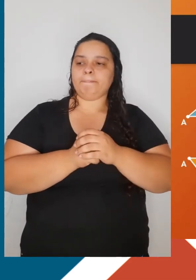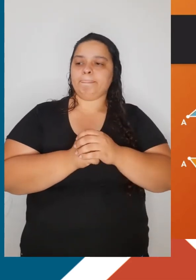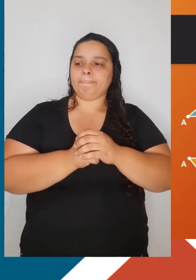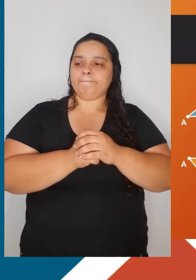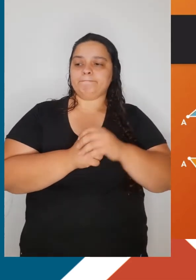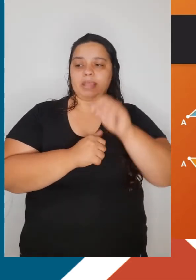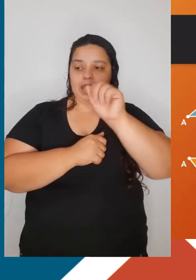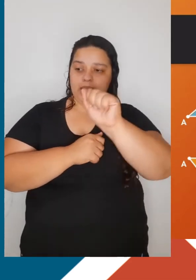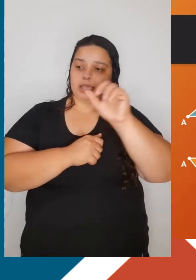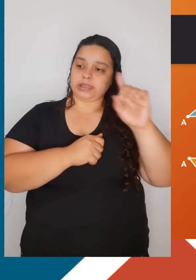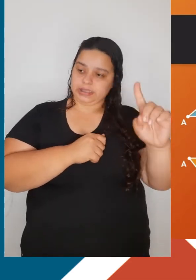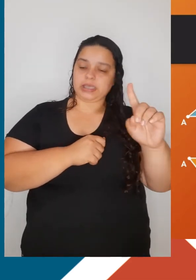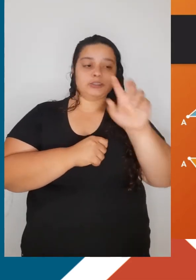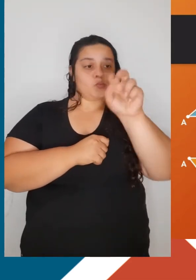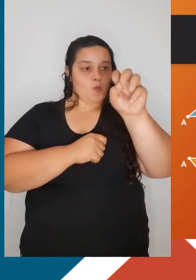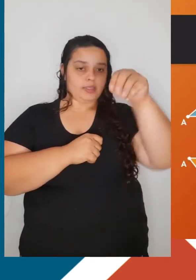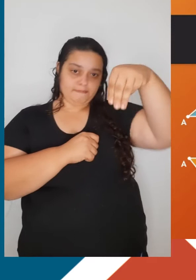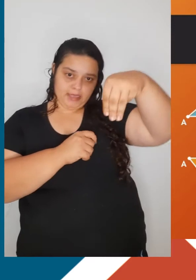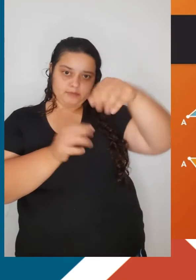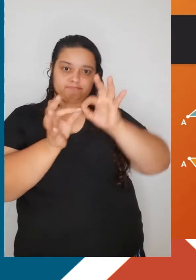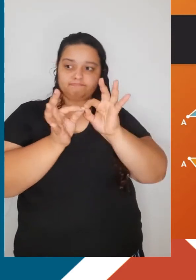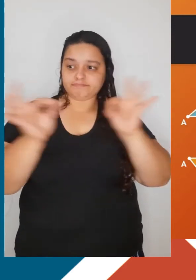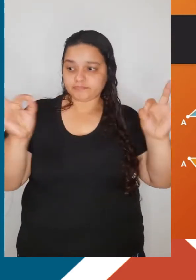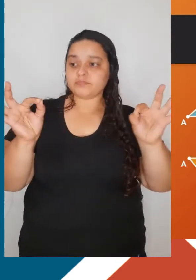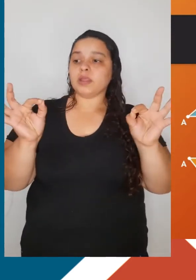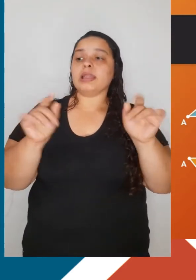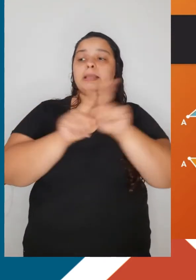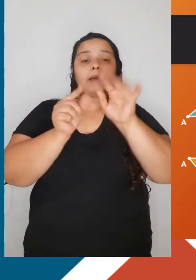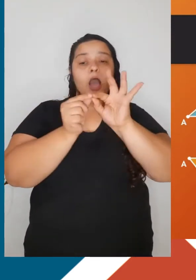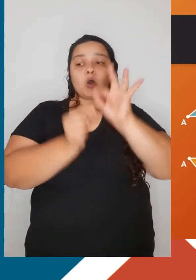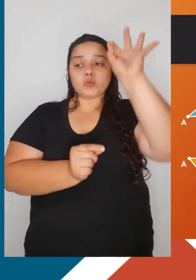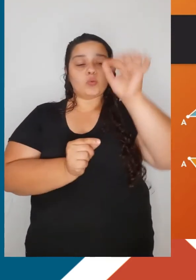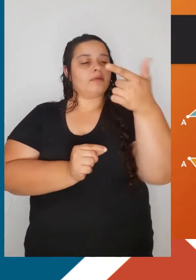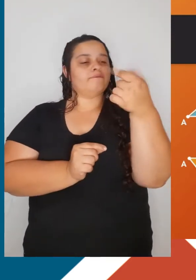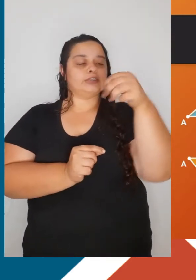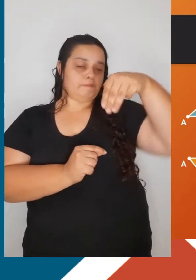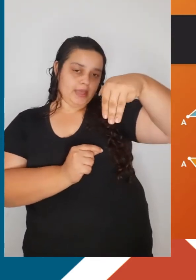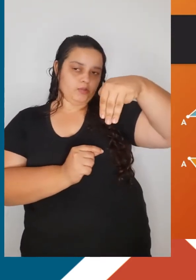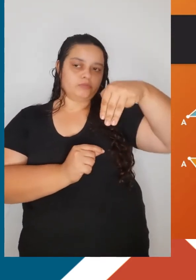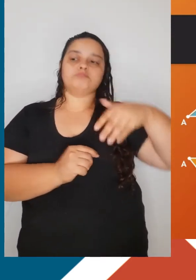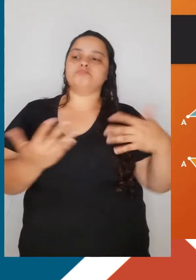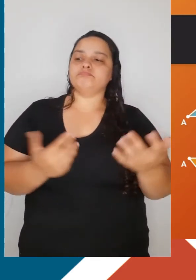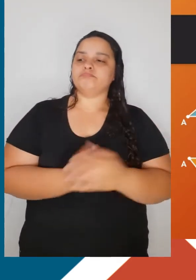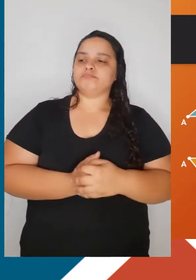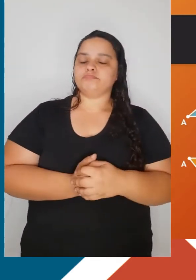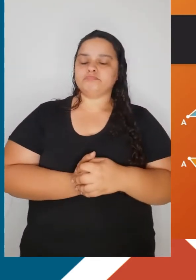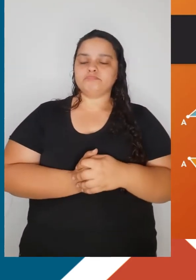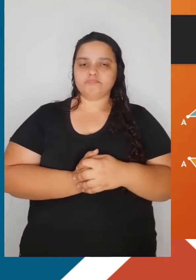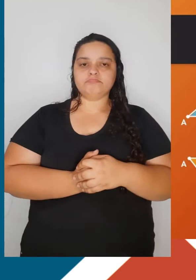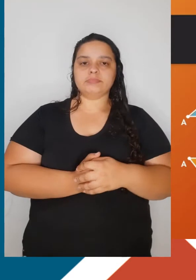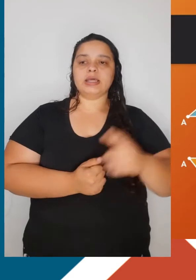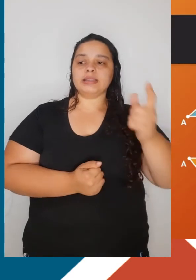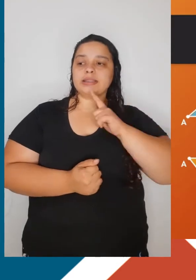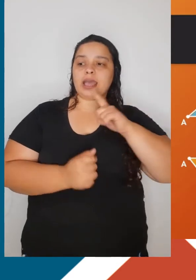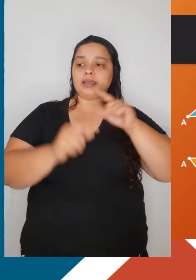base o segmento AD, que mede 50 metros, e sua altura, que mede 20 metros. Afinal,